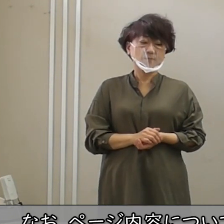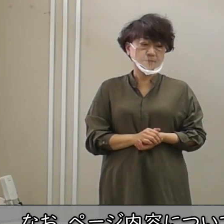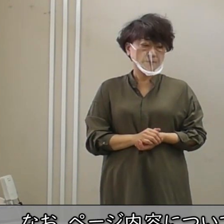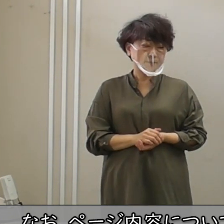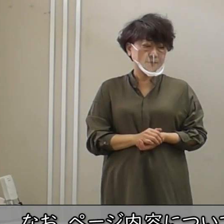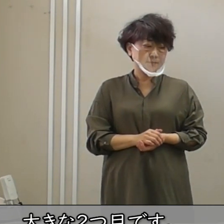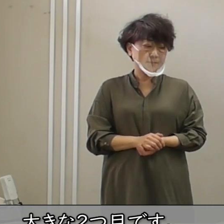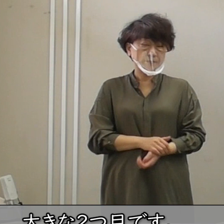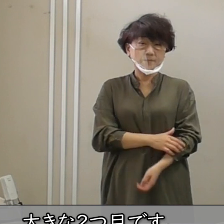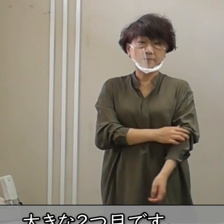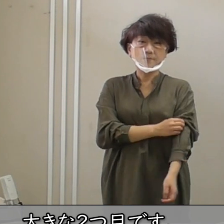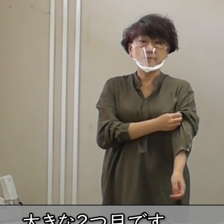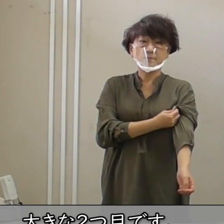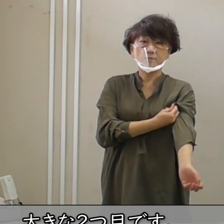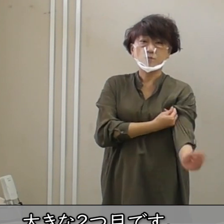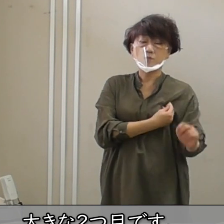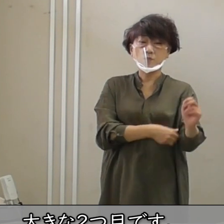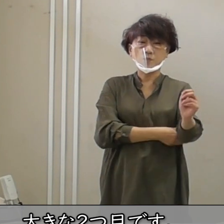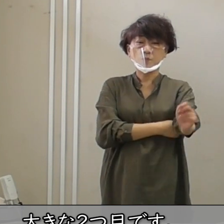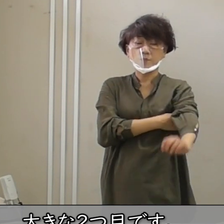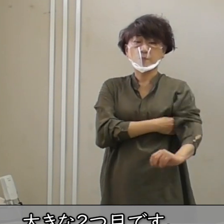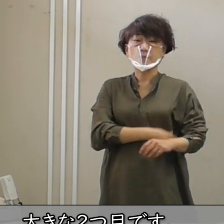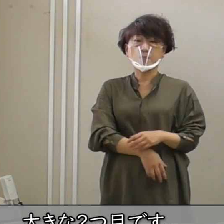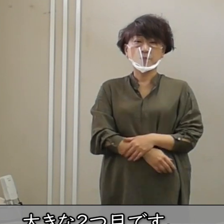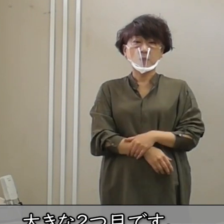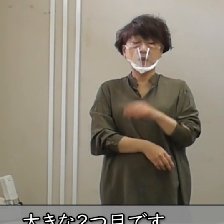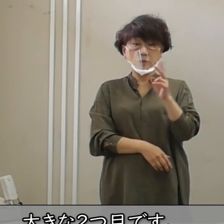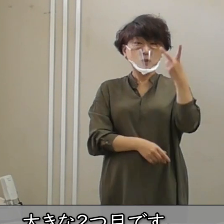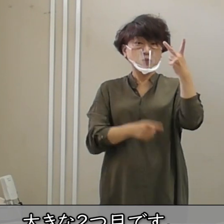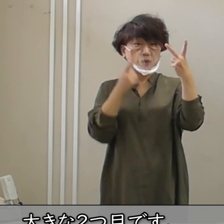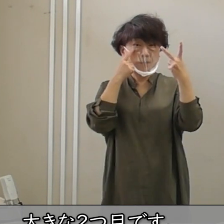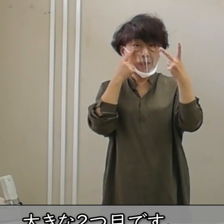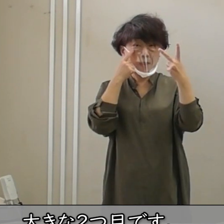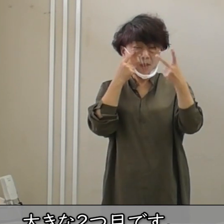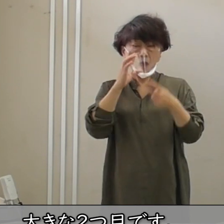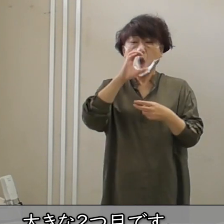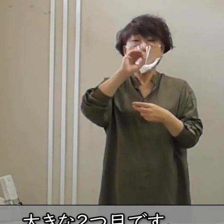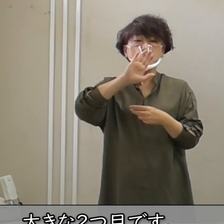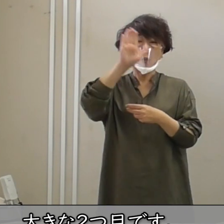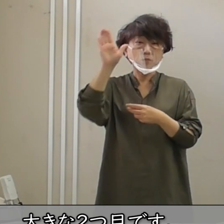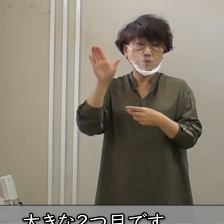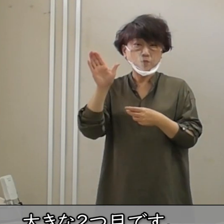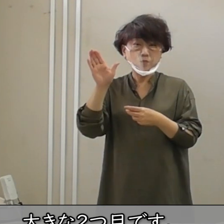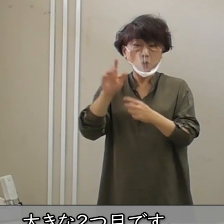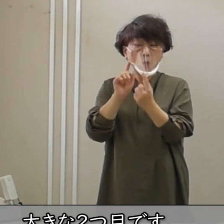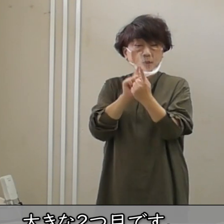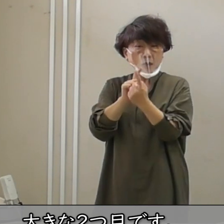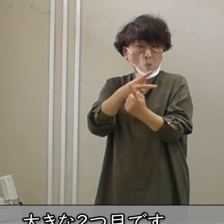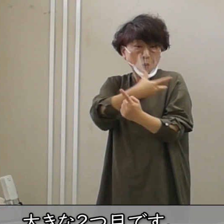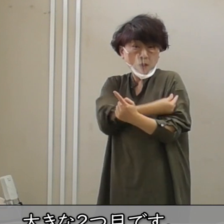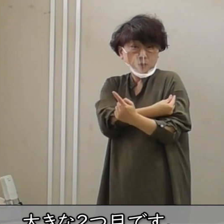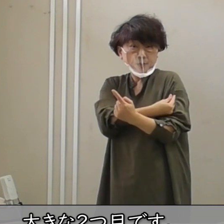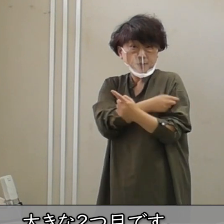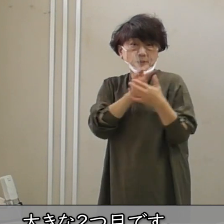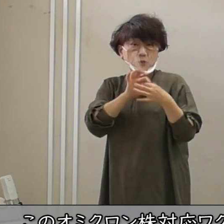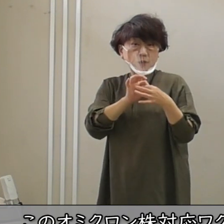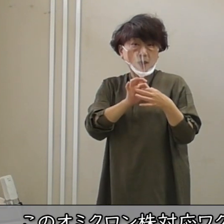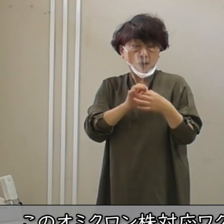思います。で大きな2つ目です。オミクロン株対応ワクチン接種についてであ